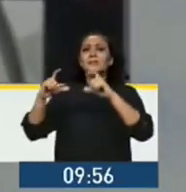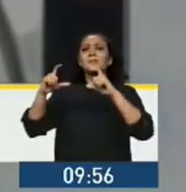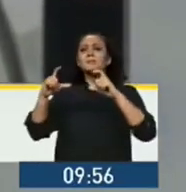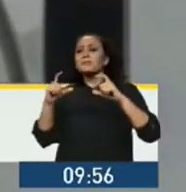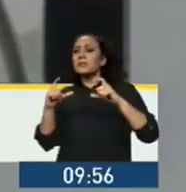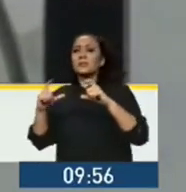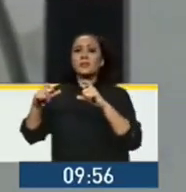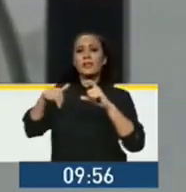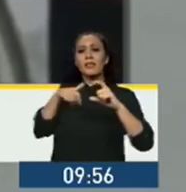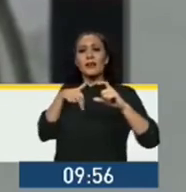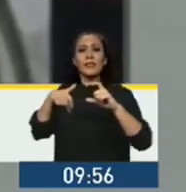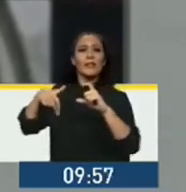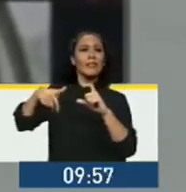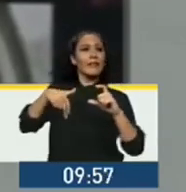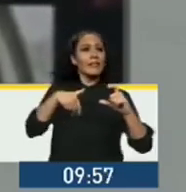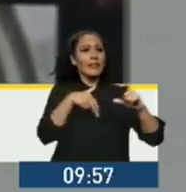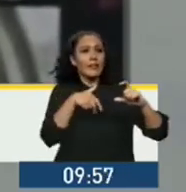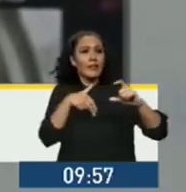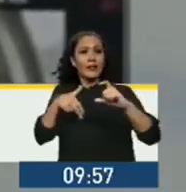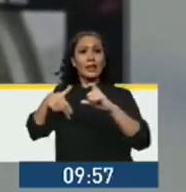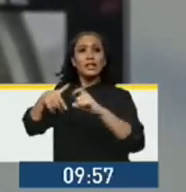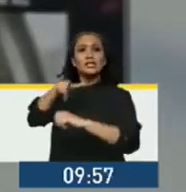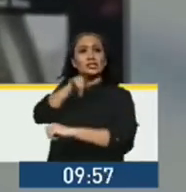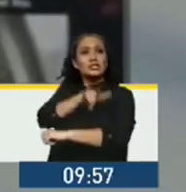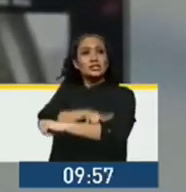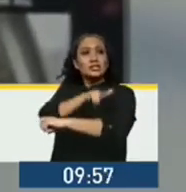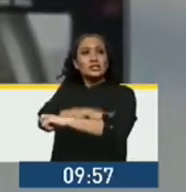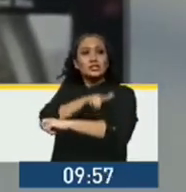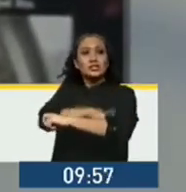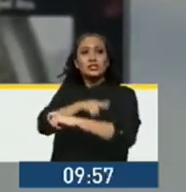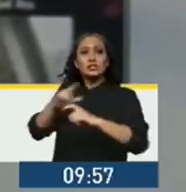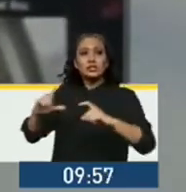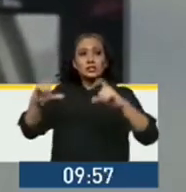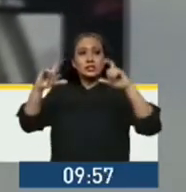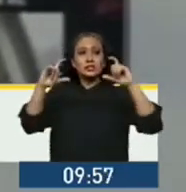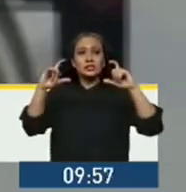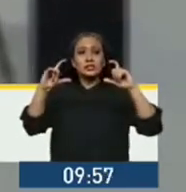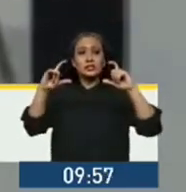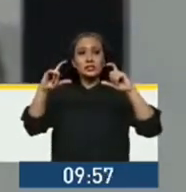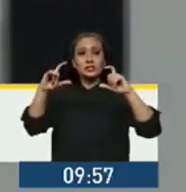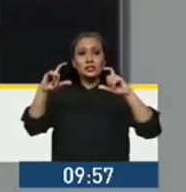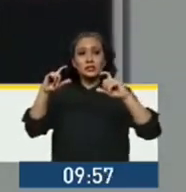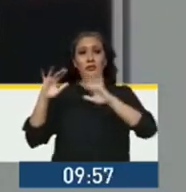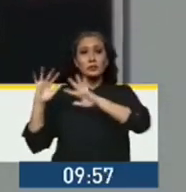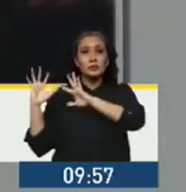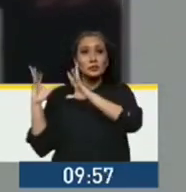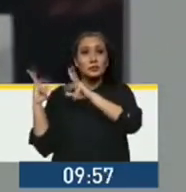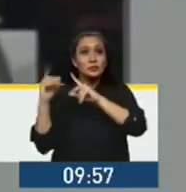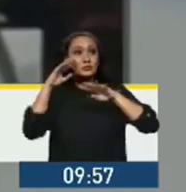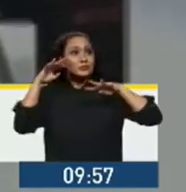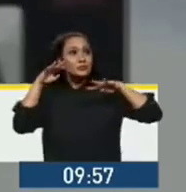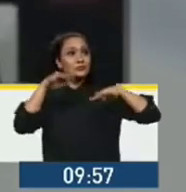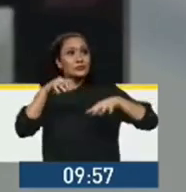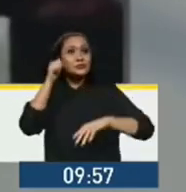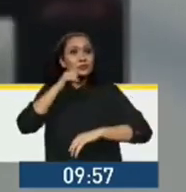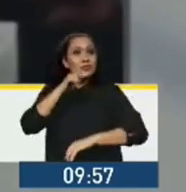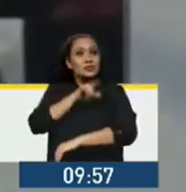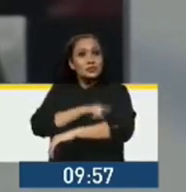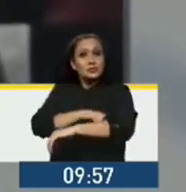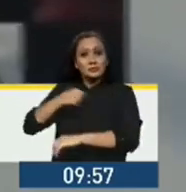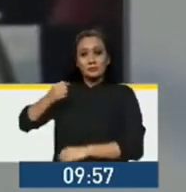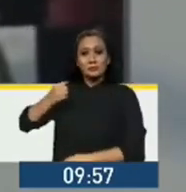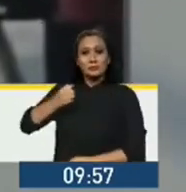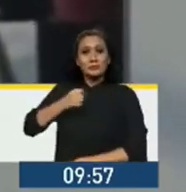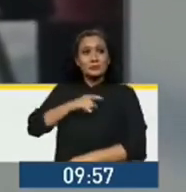dispositivo junto com ela quando foi ao banheiro. E toda a reunião teve que assistir a moça fazendo o